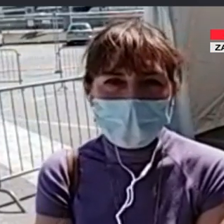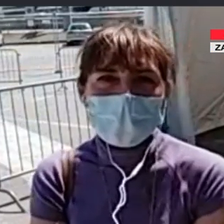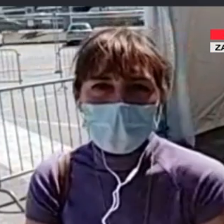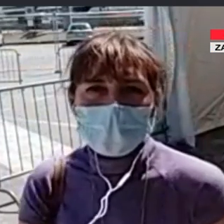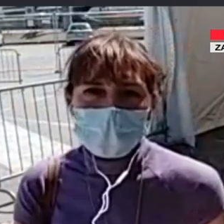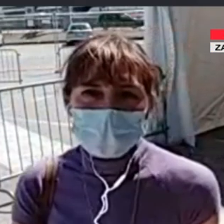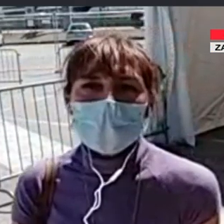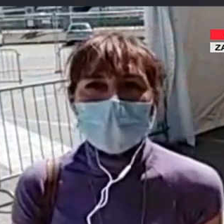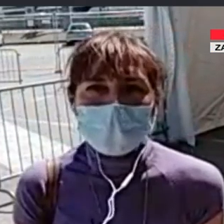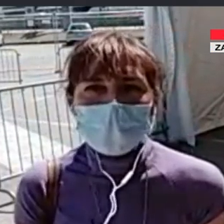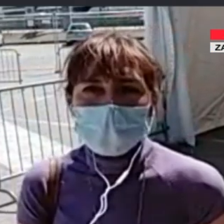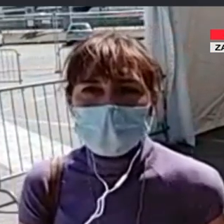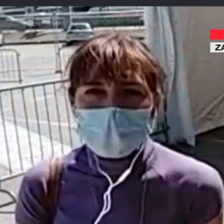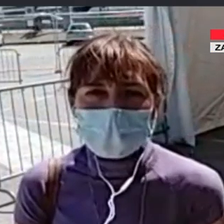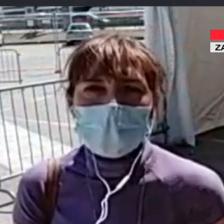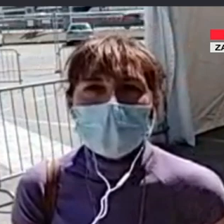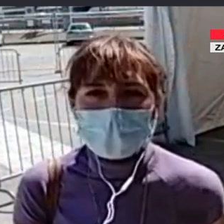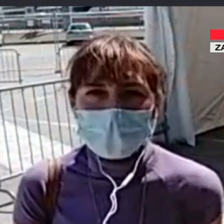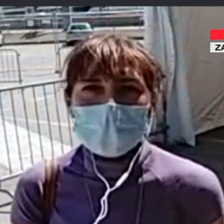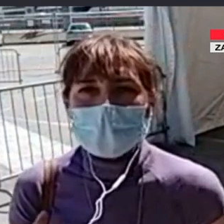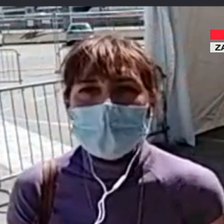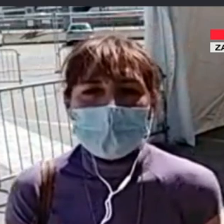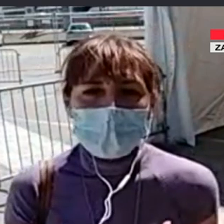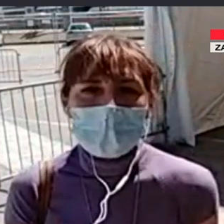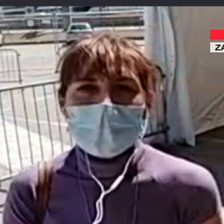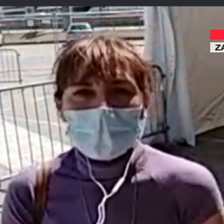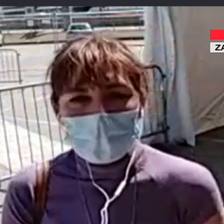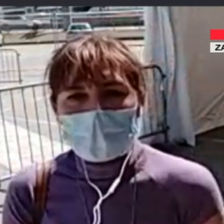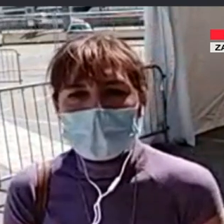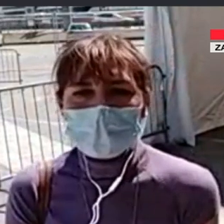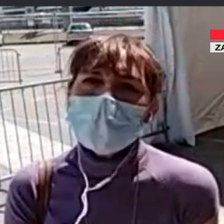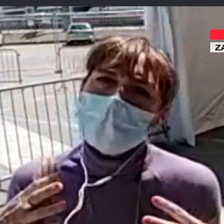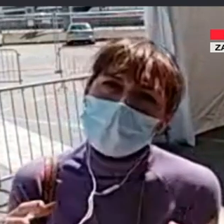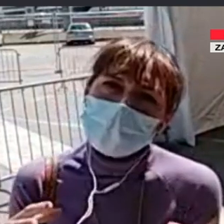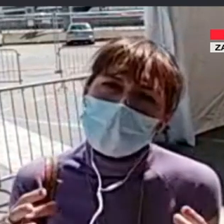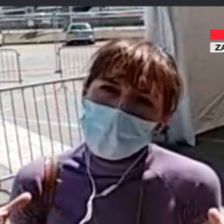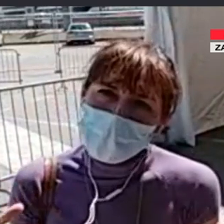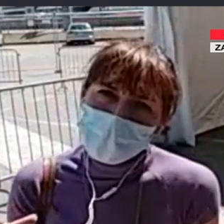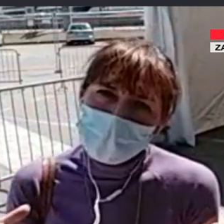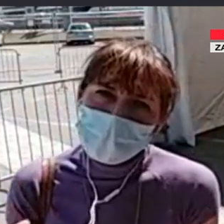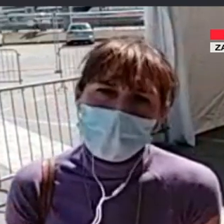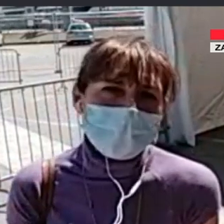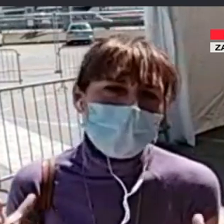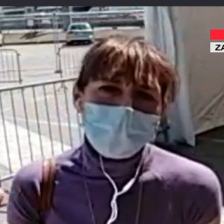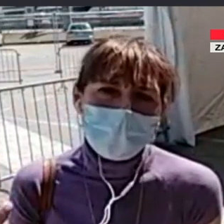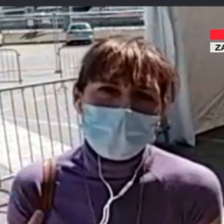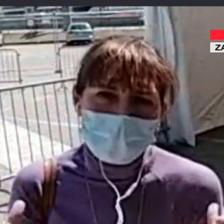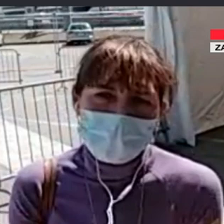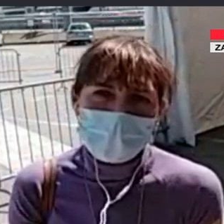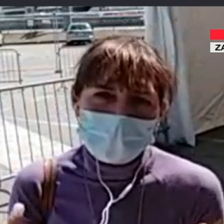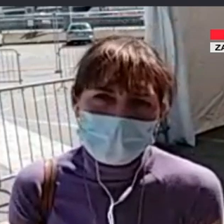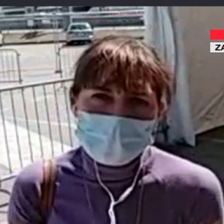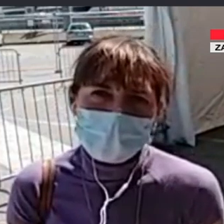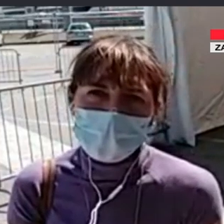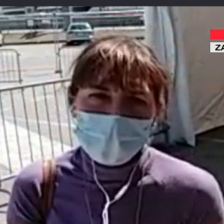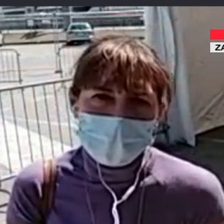andata bene, nel senso che c'è stato un movimento anche in città, a Vicenza, e anche però tutto molto nelle norme, nelle regole. Anche la Movida, che si